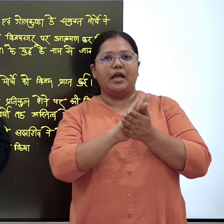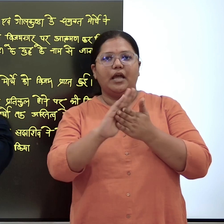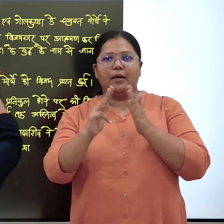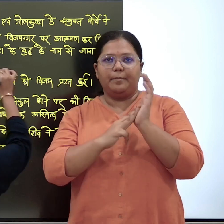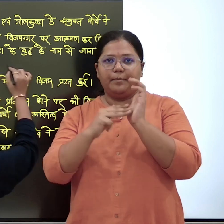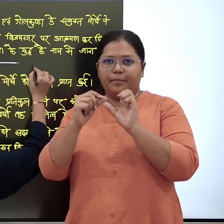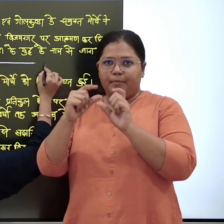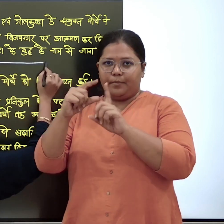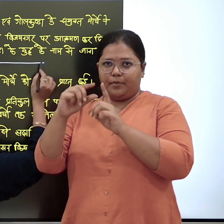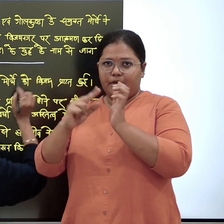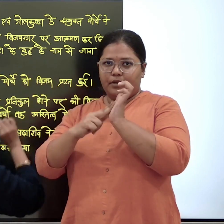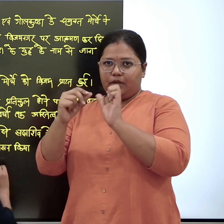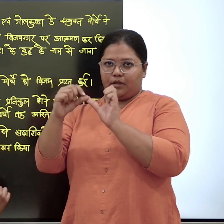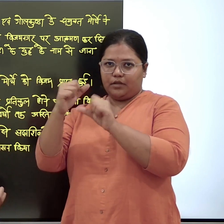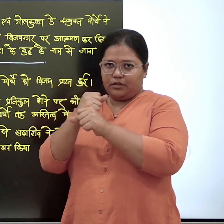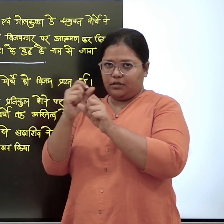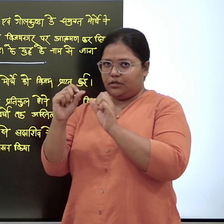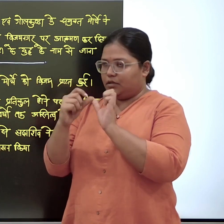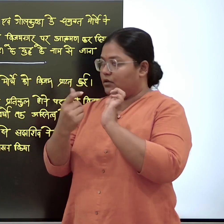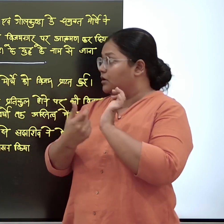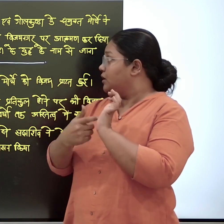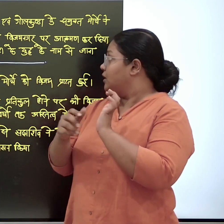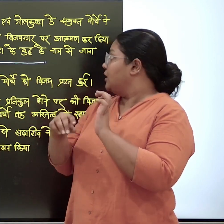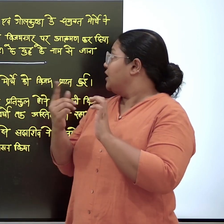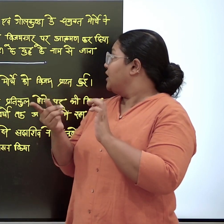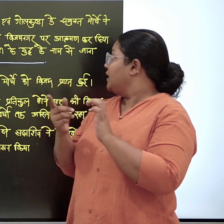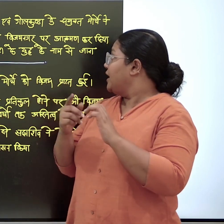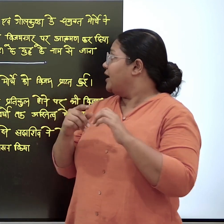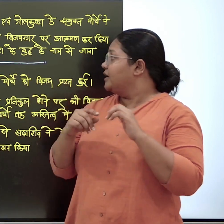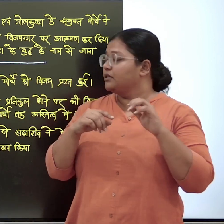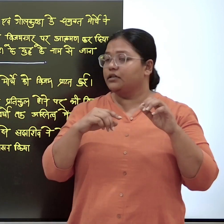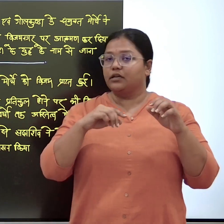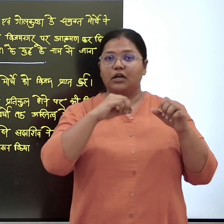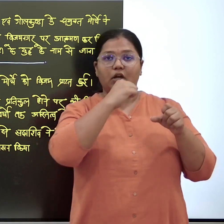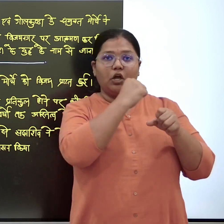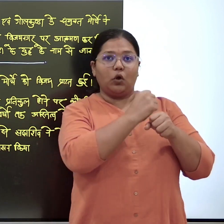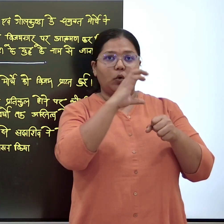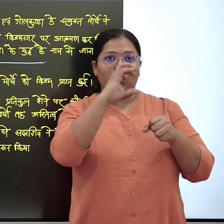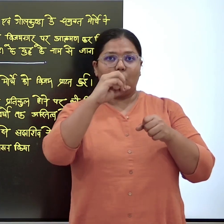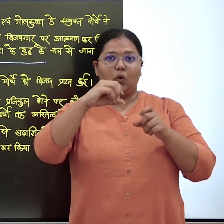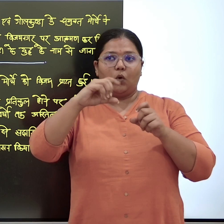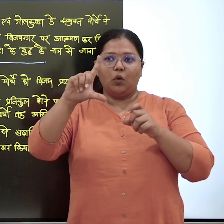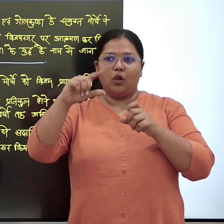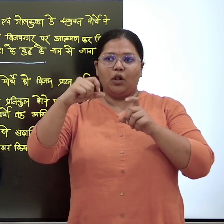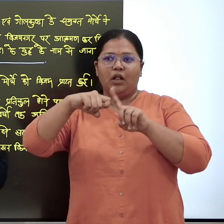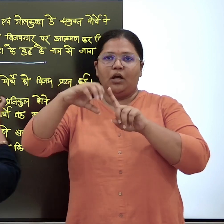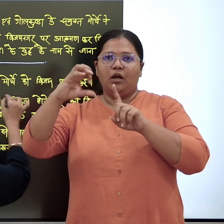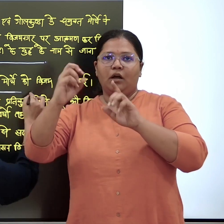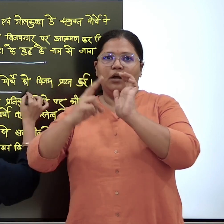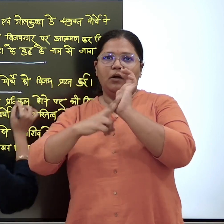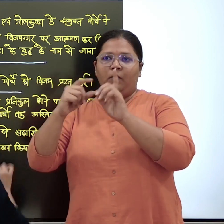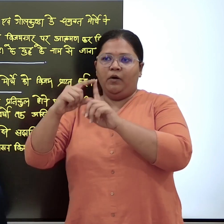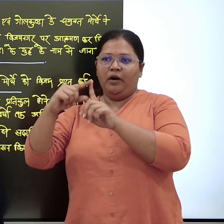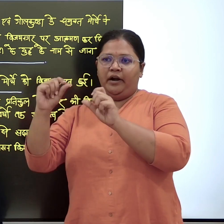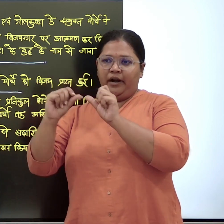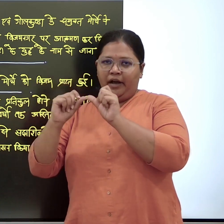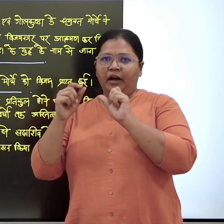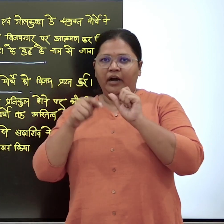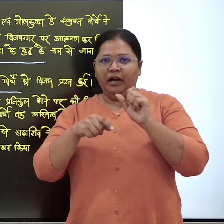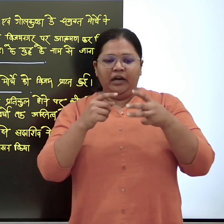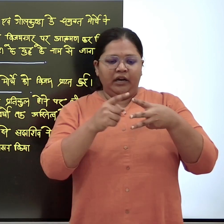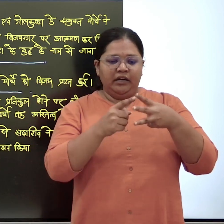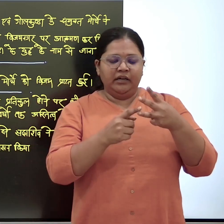हैं, तालीकोटा का युद्ध। ठीक है, और इस युद्ध में संयुक्त मोर्चे का विजय